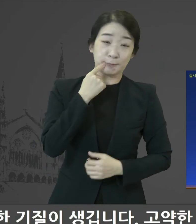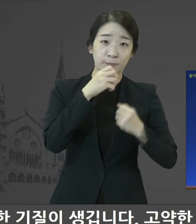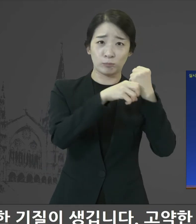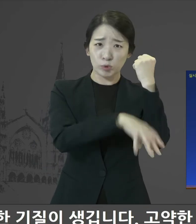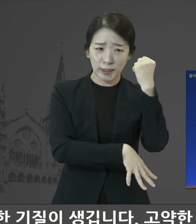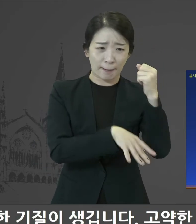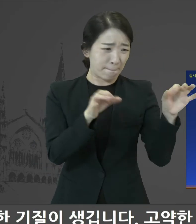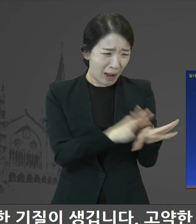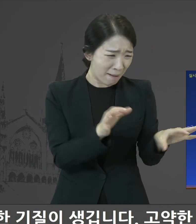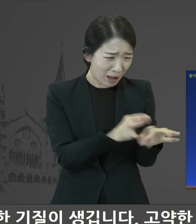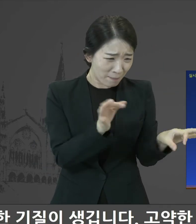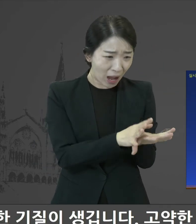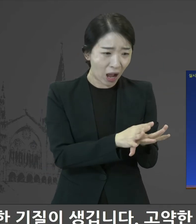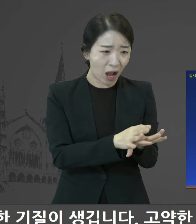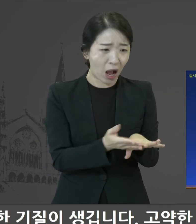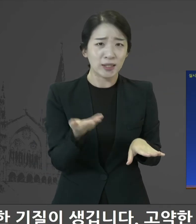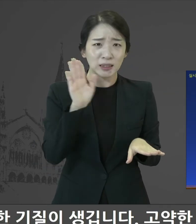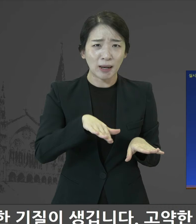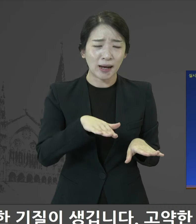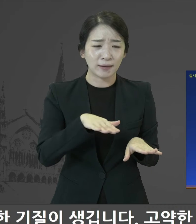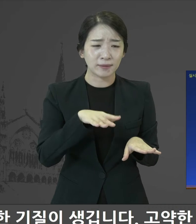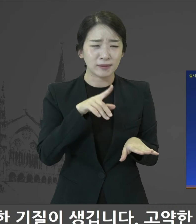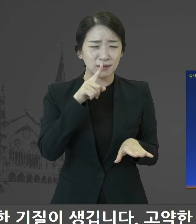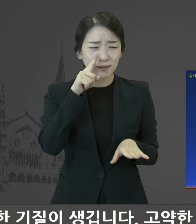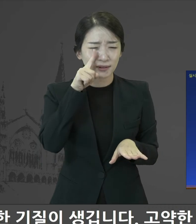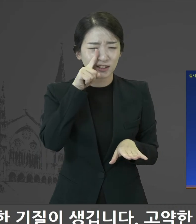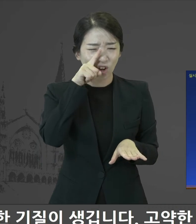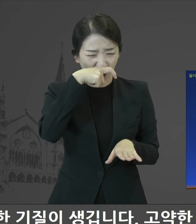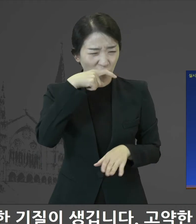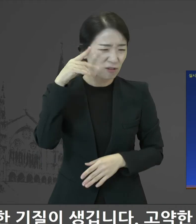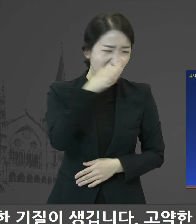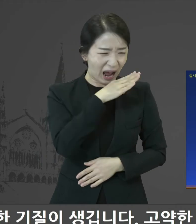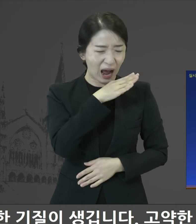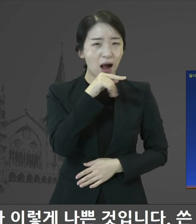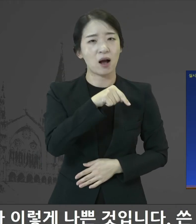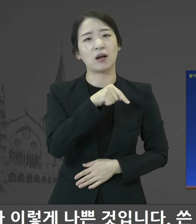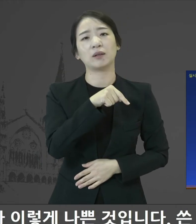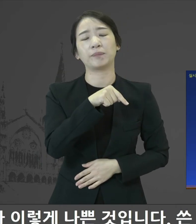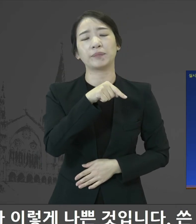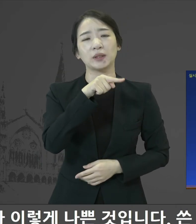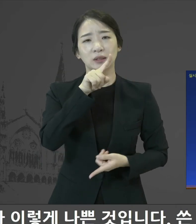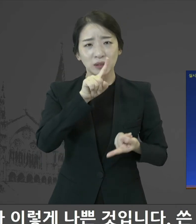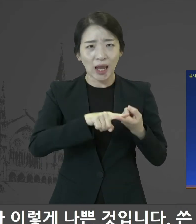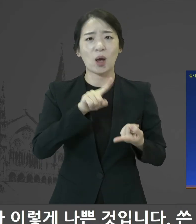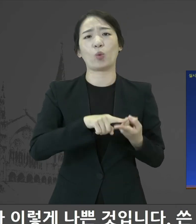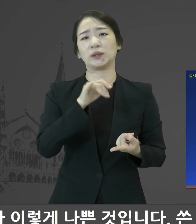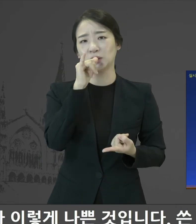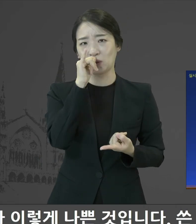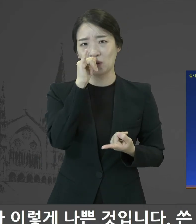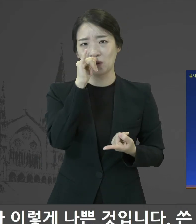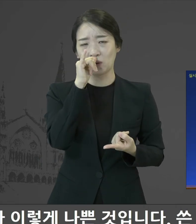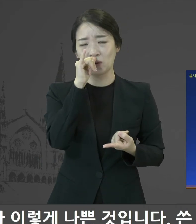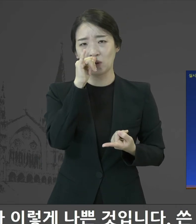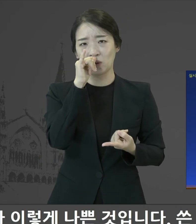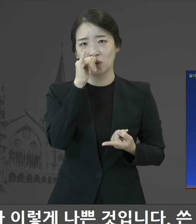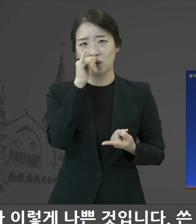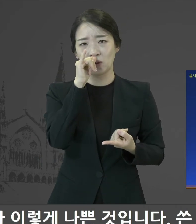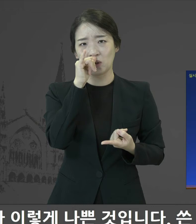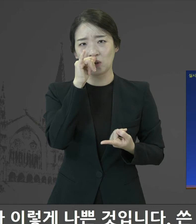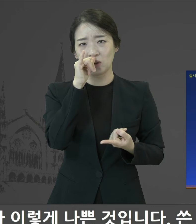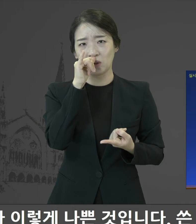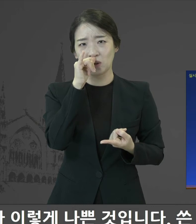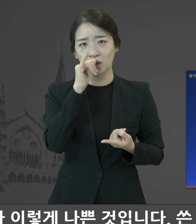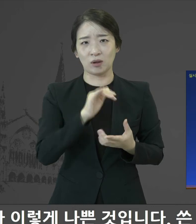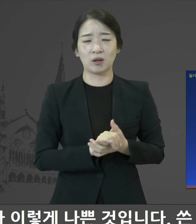제거해도요, 고약한 건 그대로 남아있는다는 거예요. 그렇기 때문에 쓴뿌리를 제거할 때 고약한 기질과